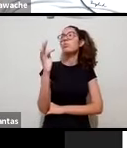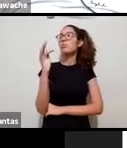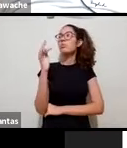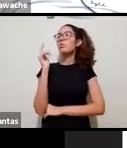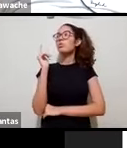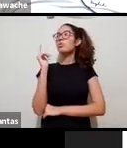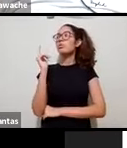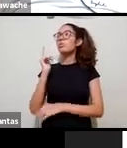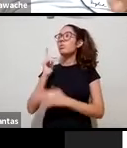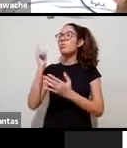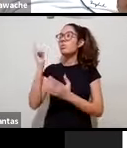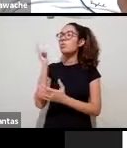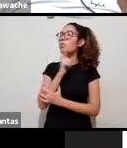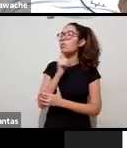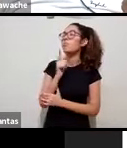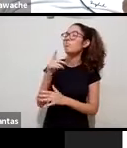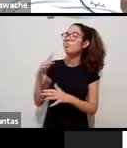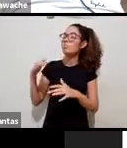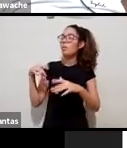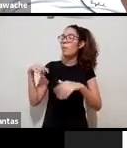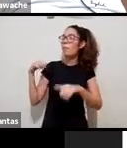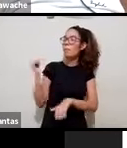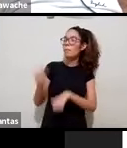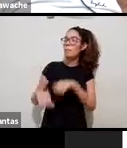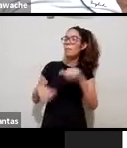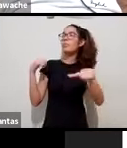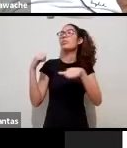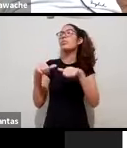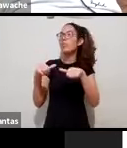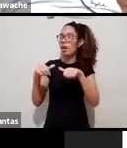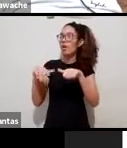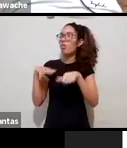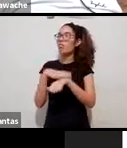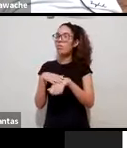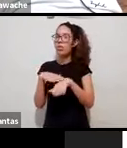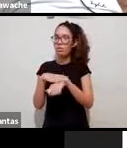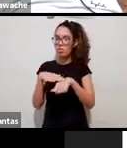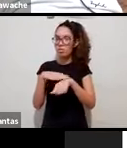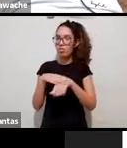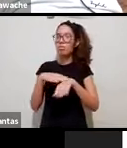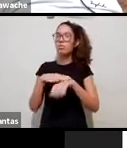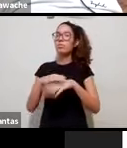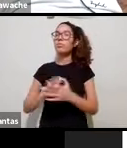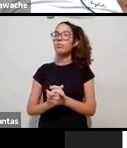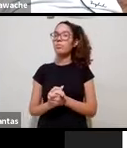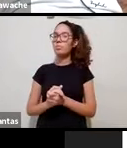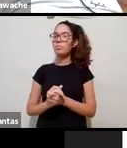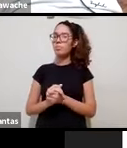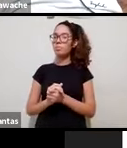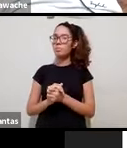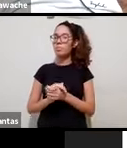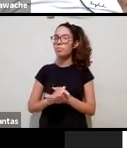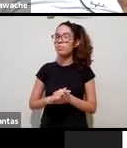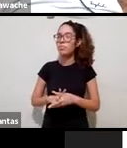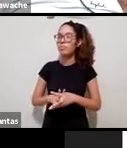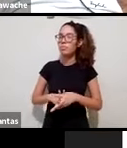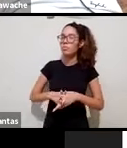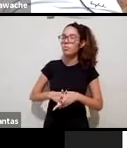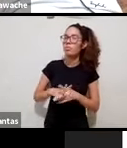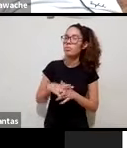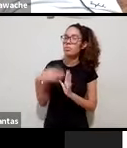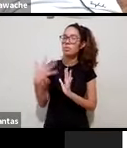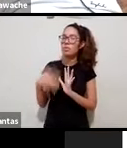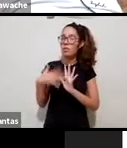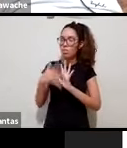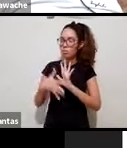né, aí, inclusive, transformar essa conversa num texto escrito que vai ser ofertado, inclusive, no registro da nossa pré-candidatura. Repetindo para você que está